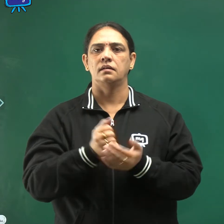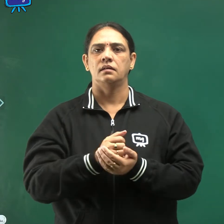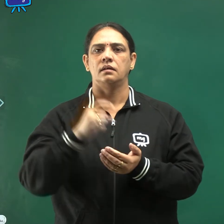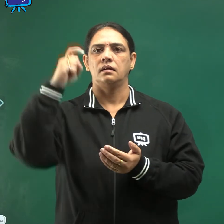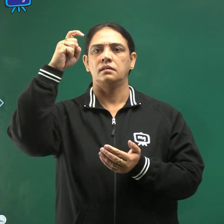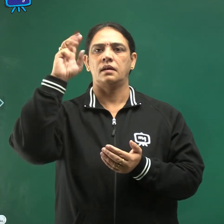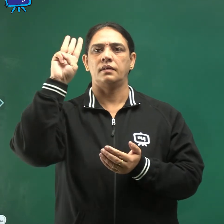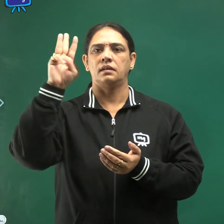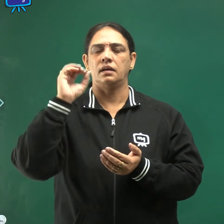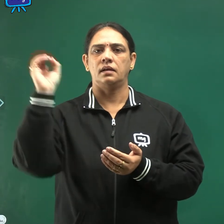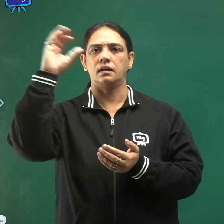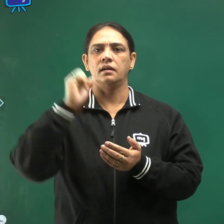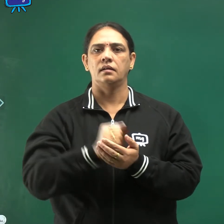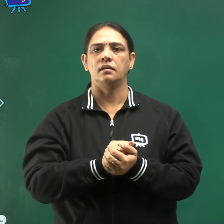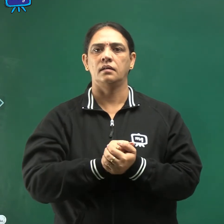73 डिग्री